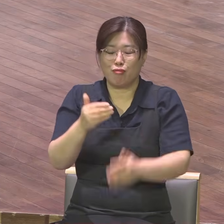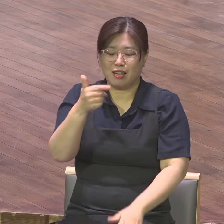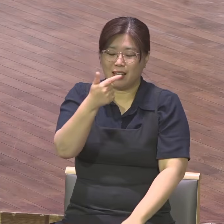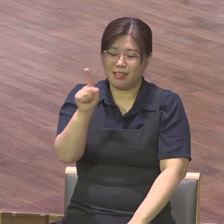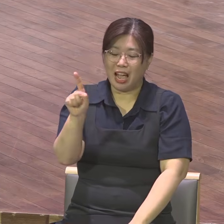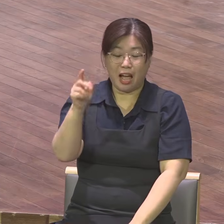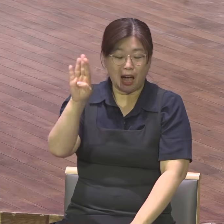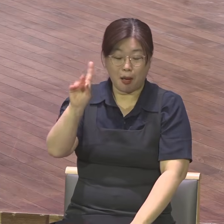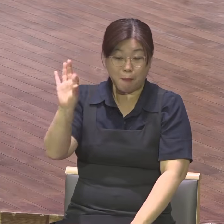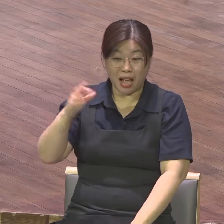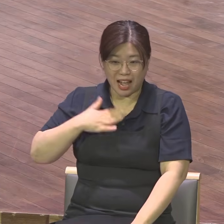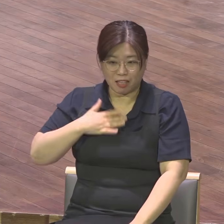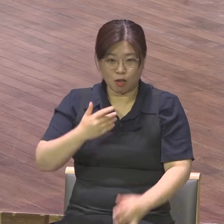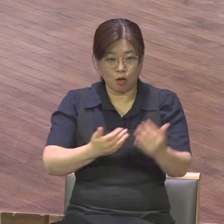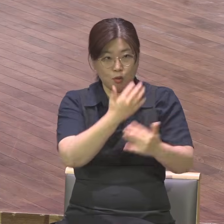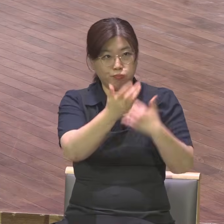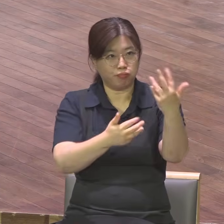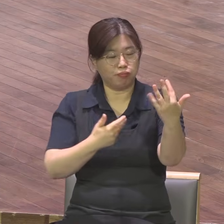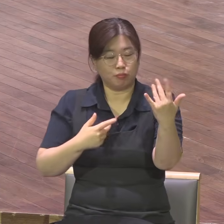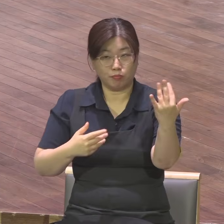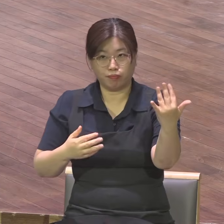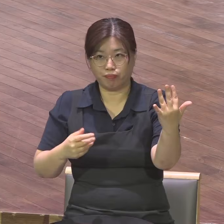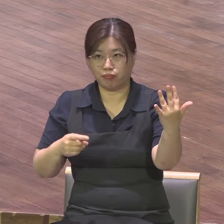하나님의 말씀을 선포하던 이